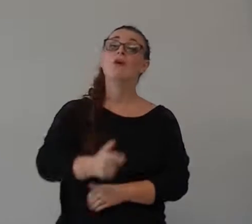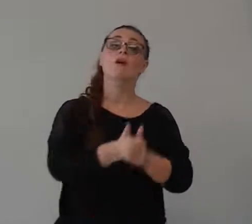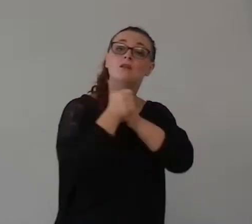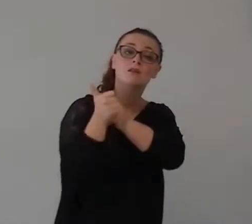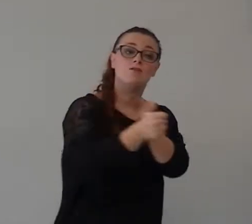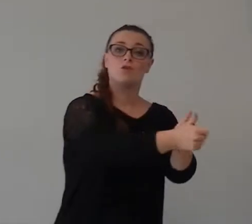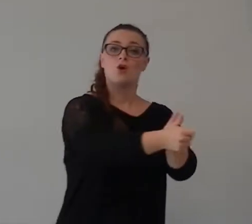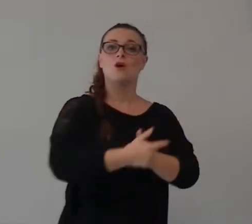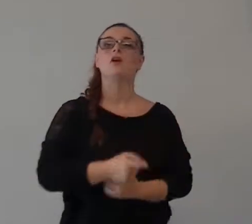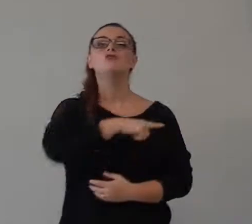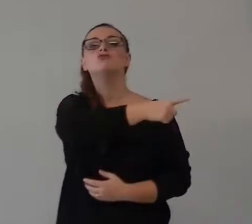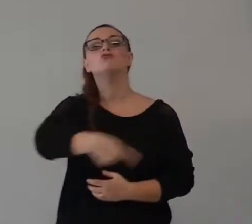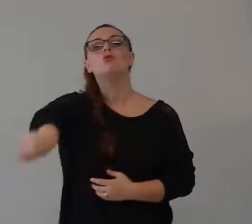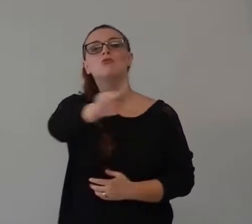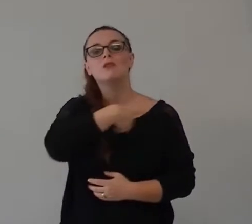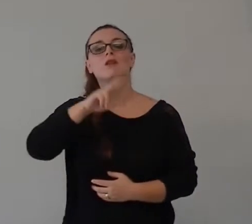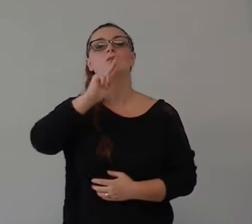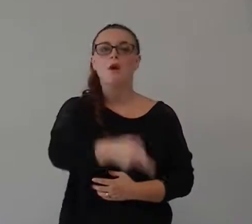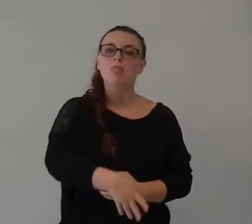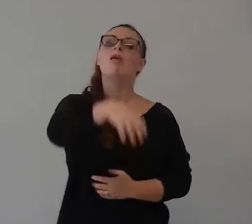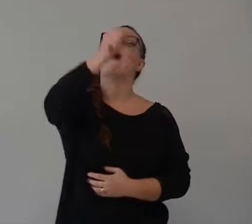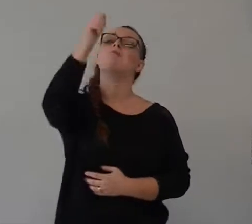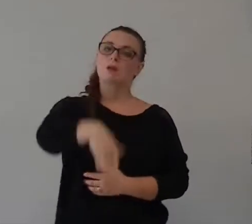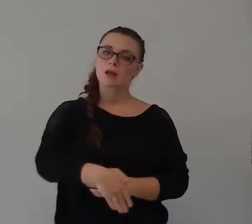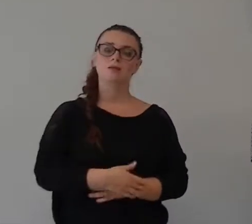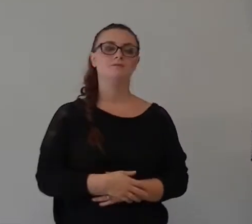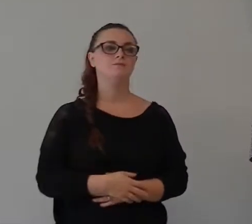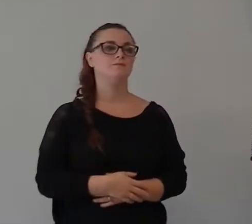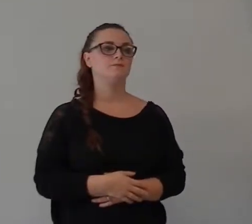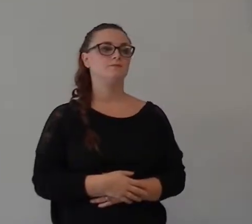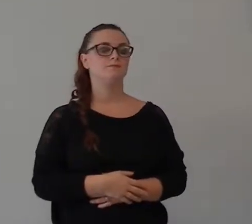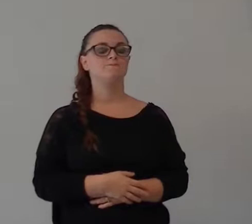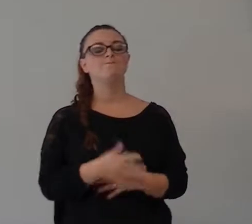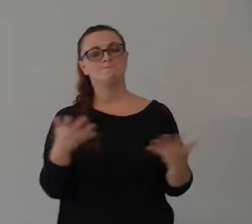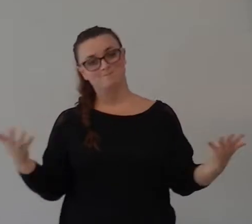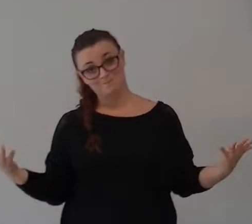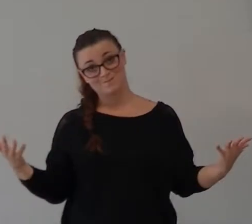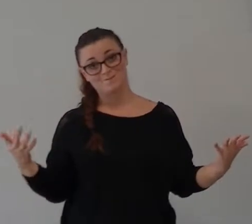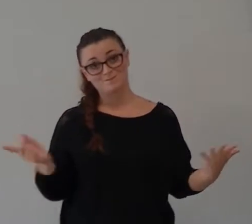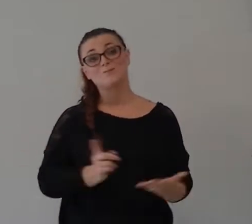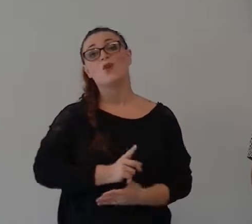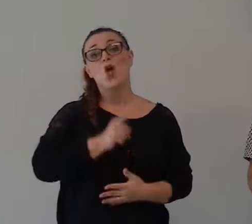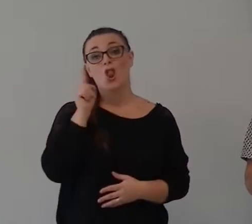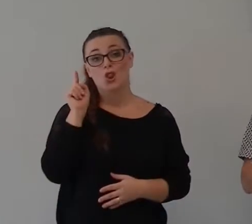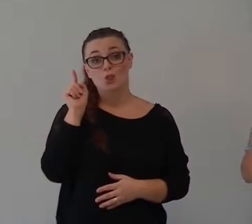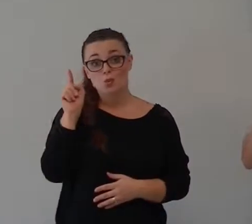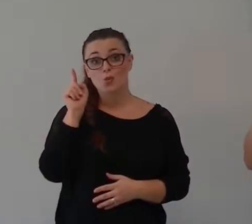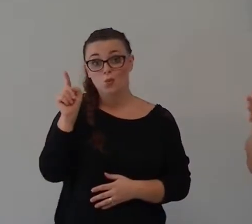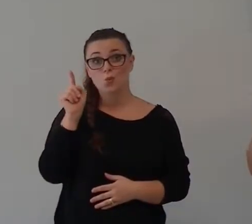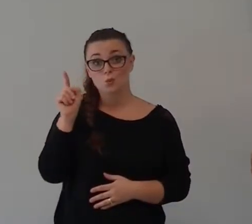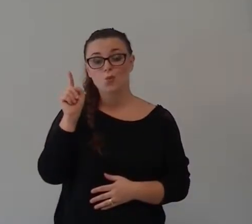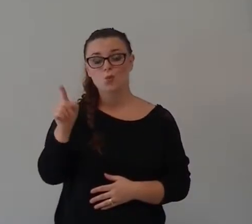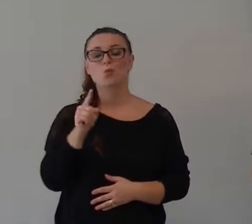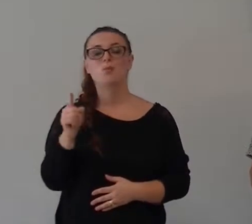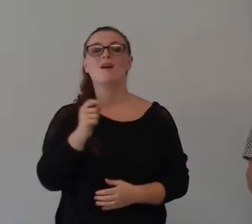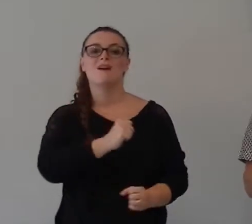amen. Non è così. Lui è un credente che va fiero del fatto di essere credente, che